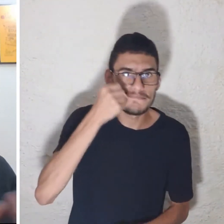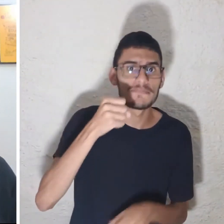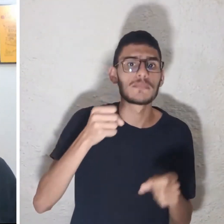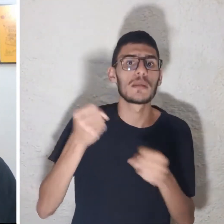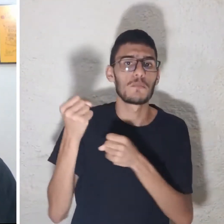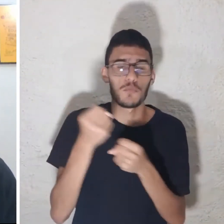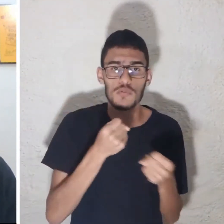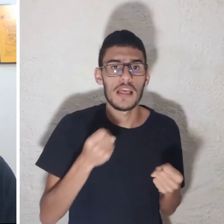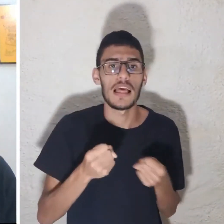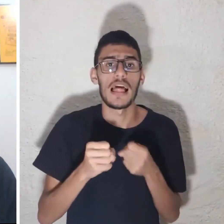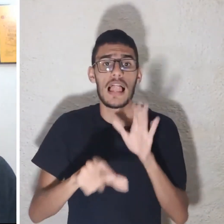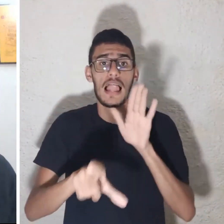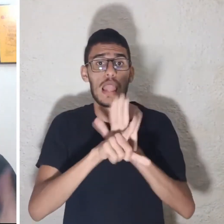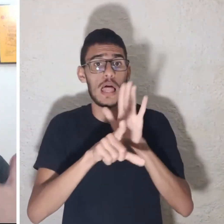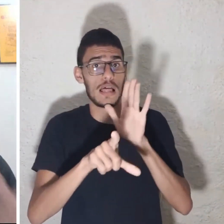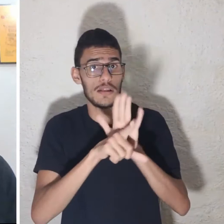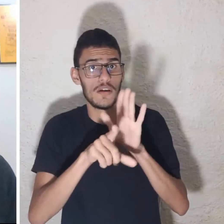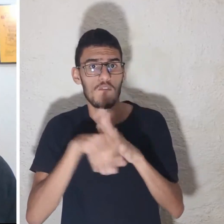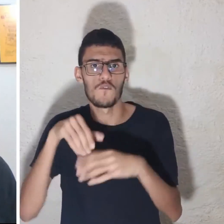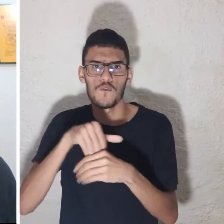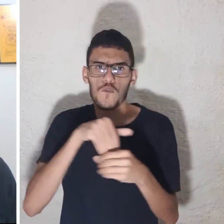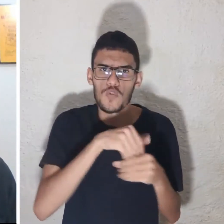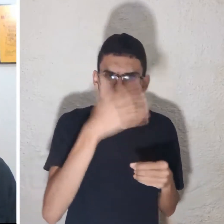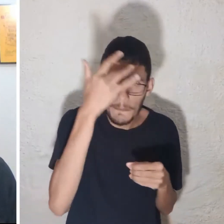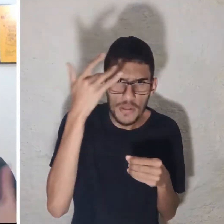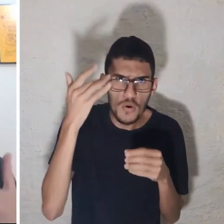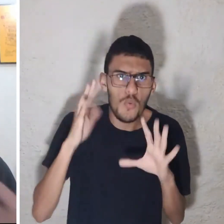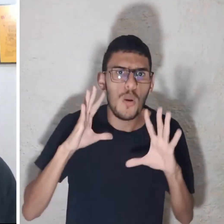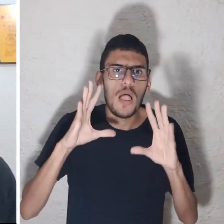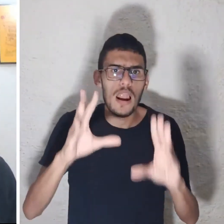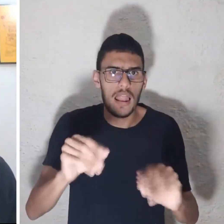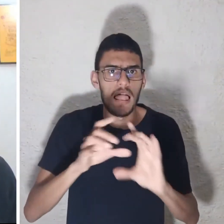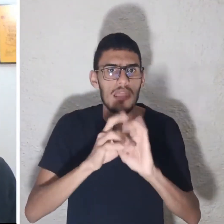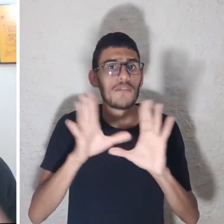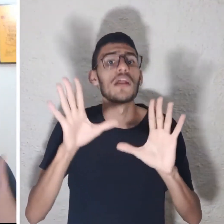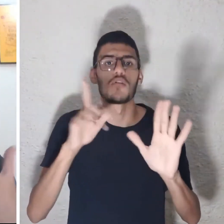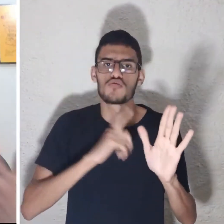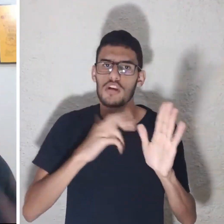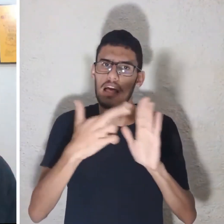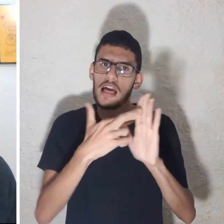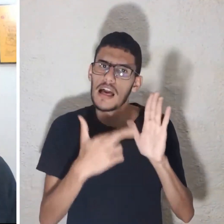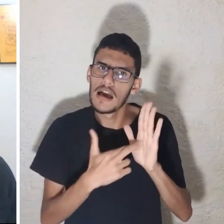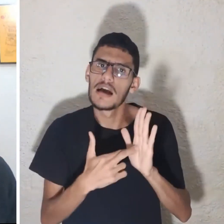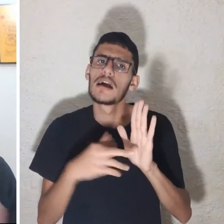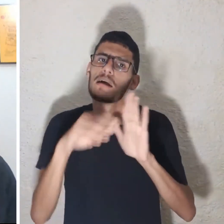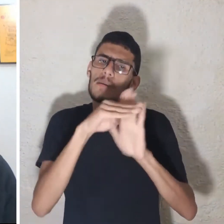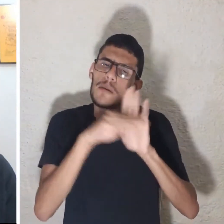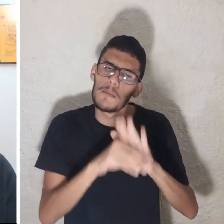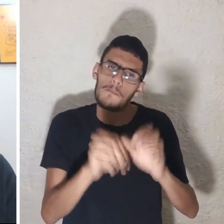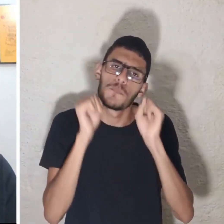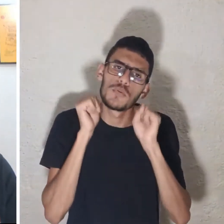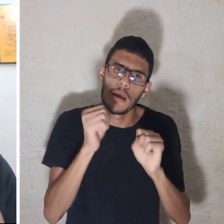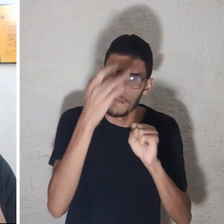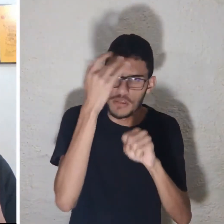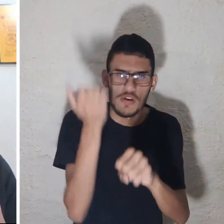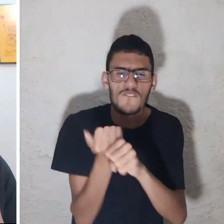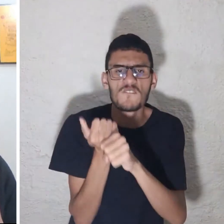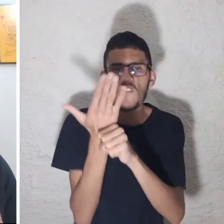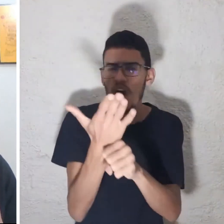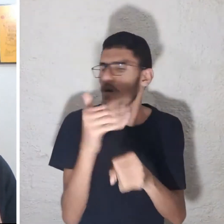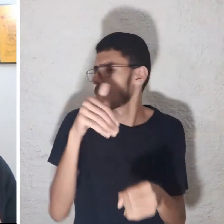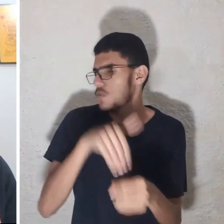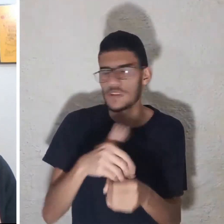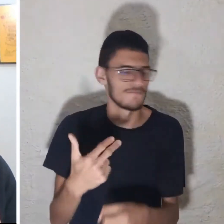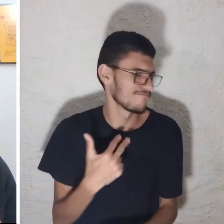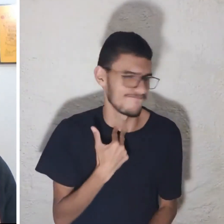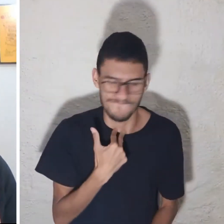poder legislativo. Quem podia votar? Todo mundo? Não. Tinha muitos critérios, né, que, na verdade, deixavam de fora a maior